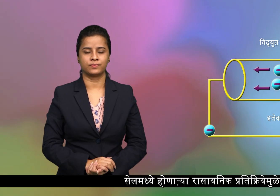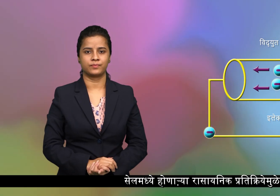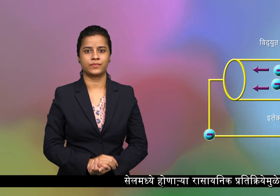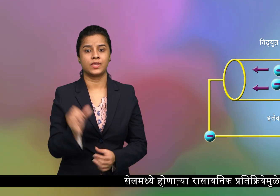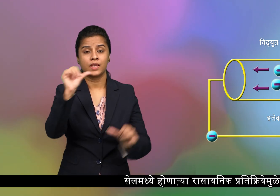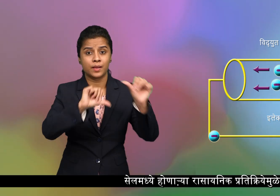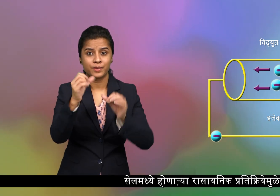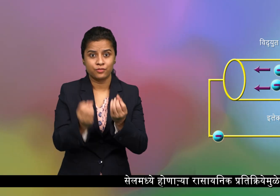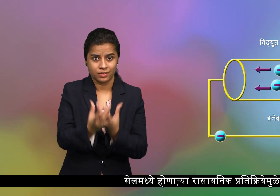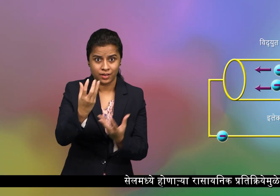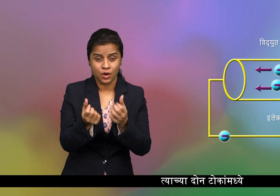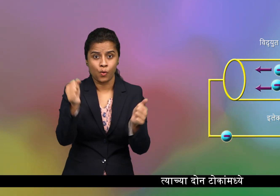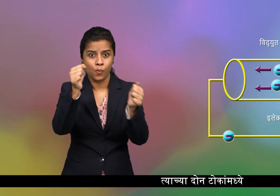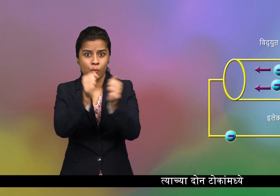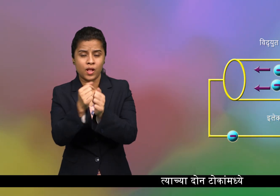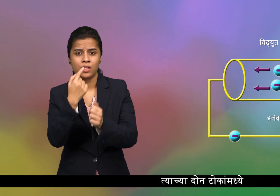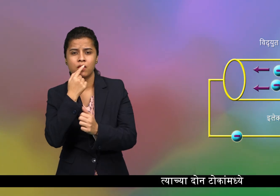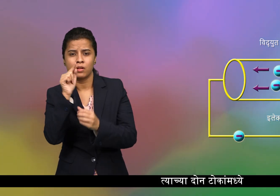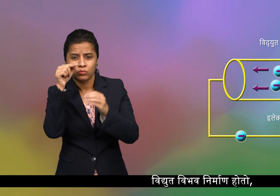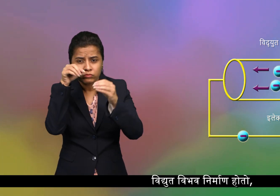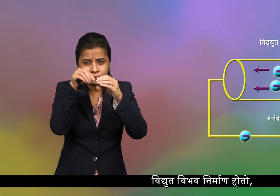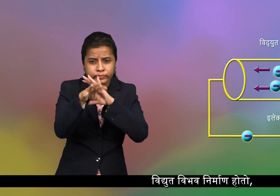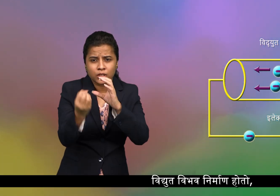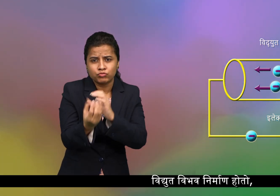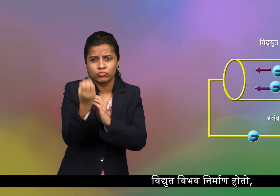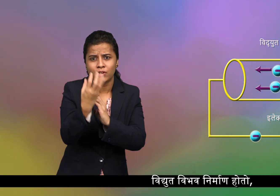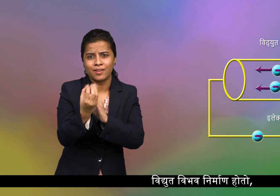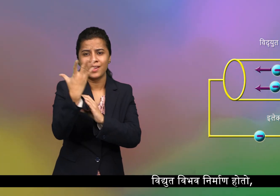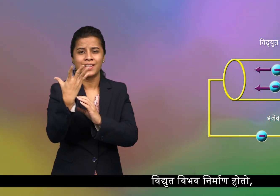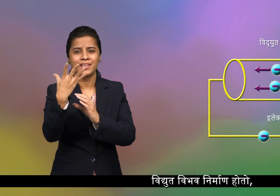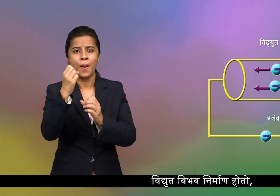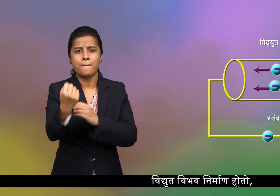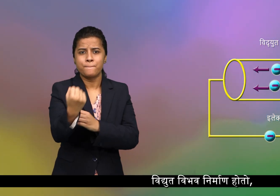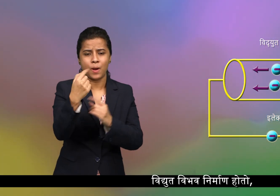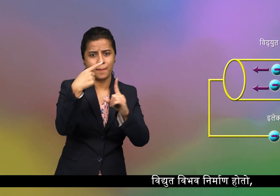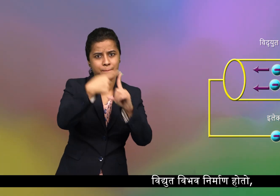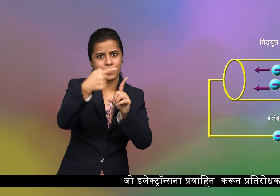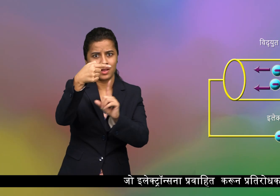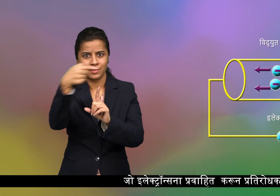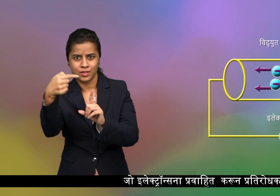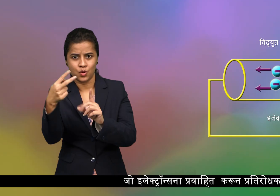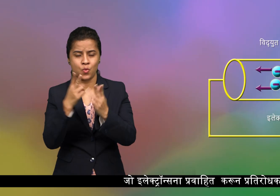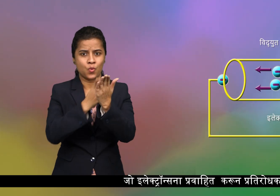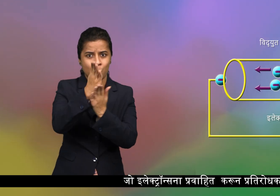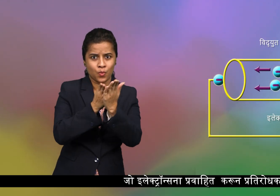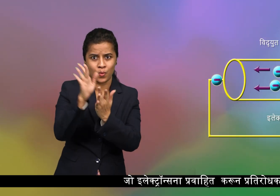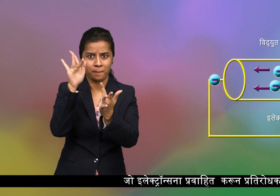सेलमध्ये होणाऱ्या रासायनिक प्रतिक्रियेमुळे त्यांच्या दोन टोकांमध्ये विद्युत विभव निर्माण होतो, जो इलेक्ट्रॉन्सना प्रवाहित